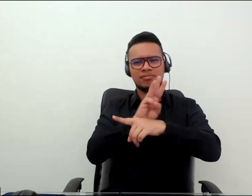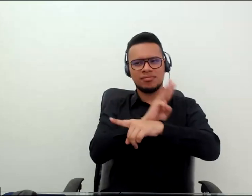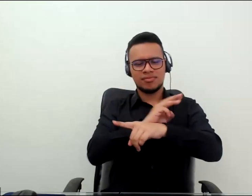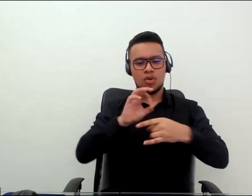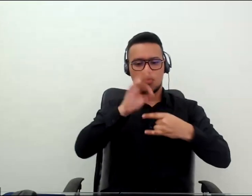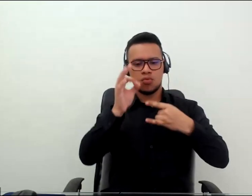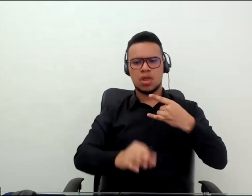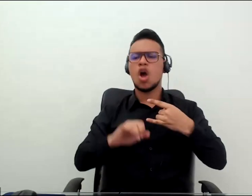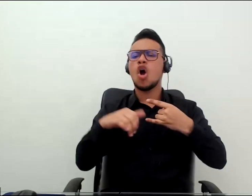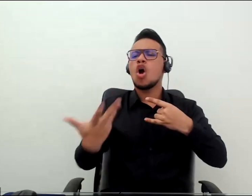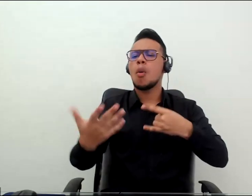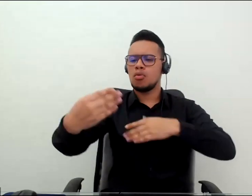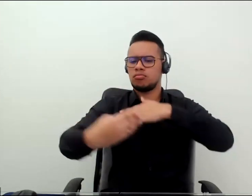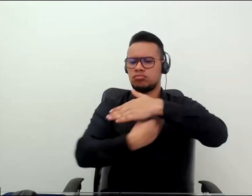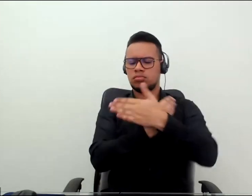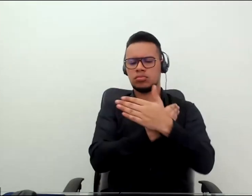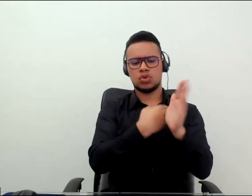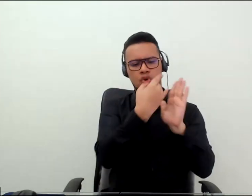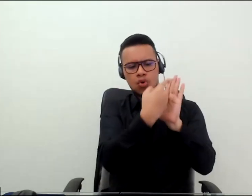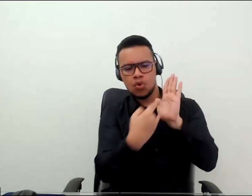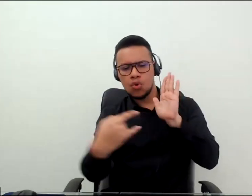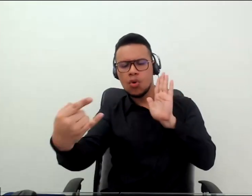y leer el reglamento